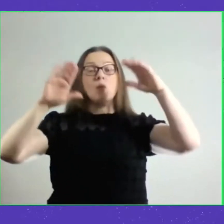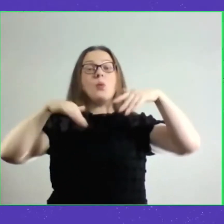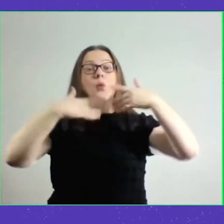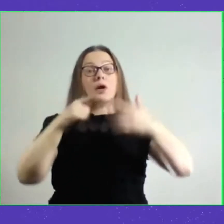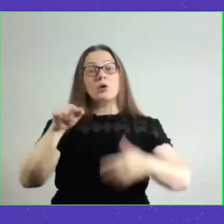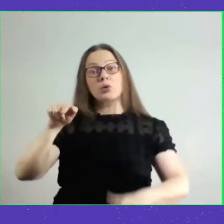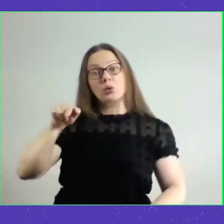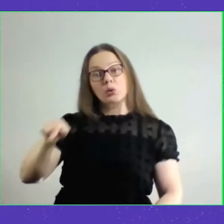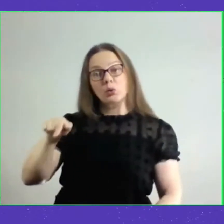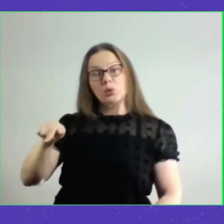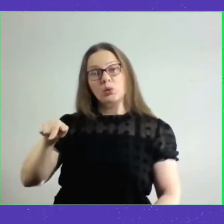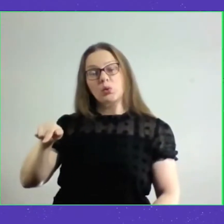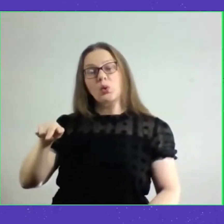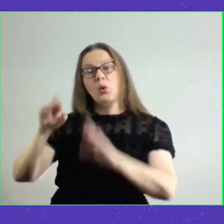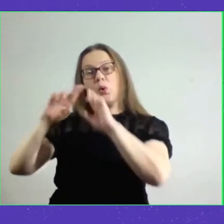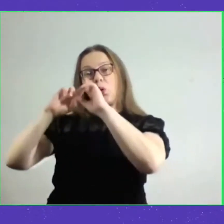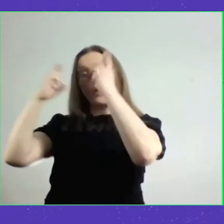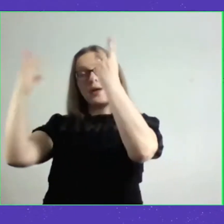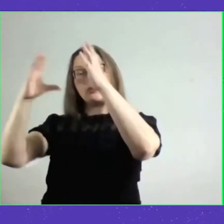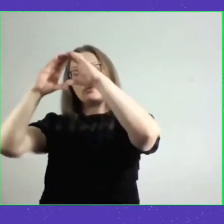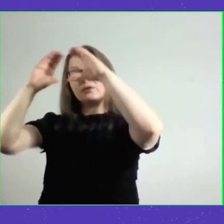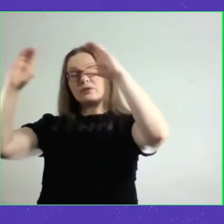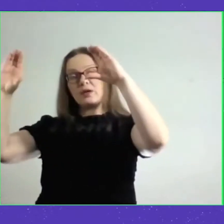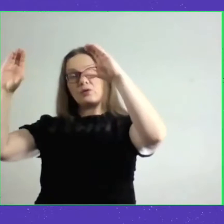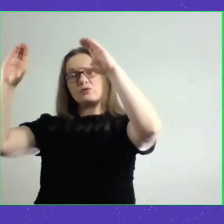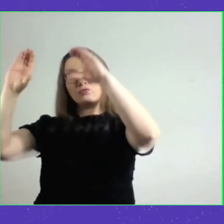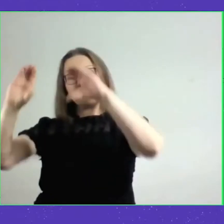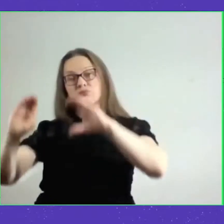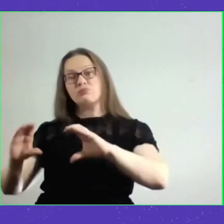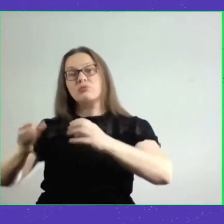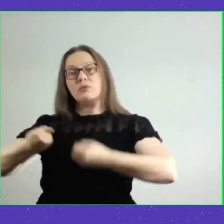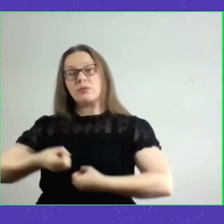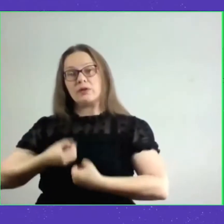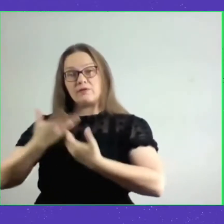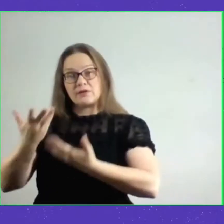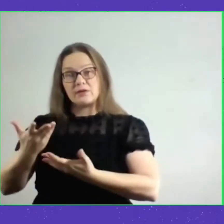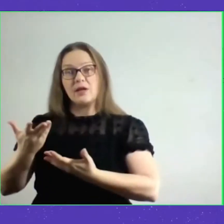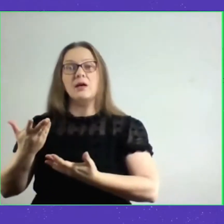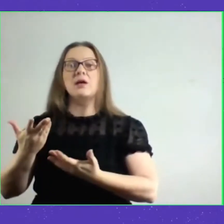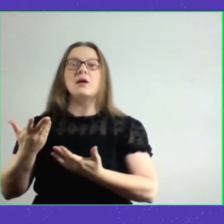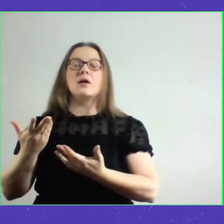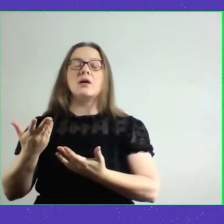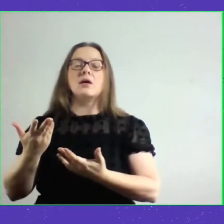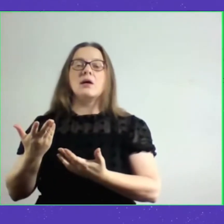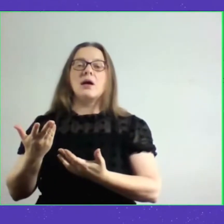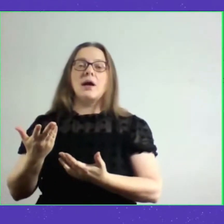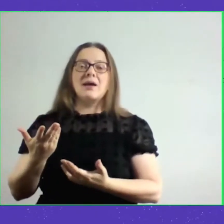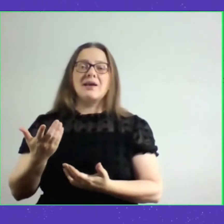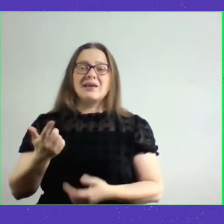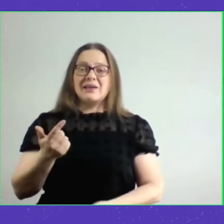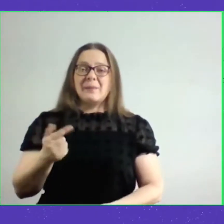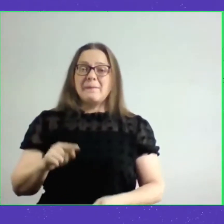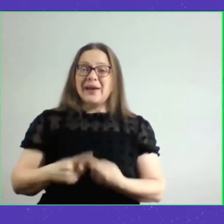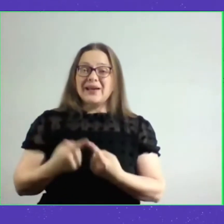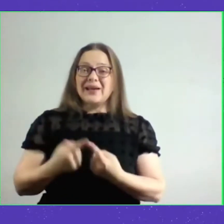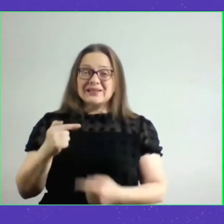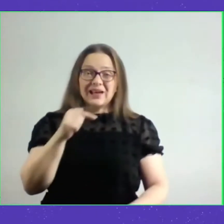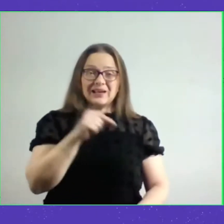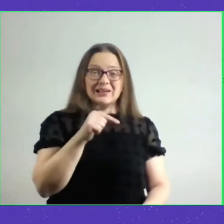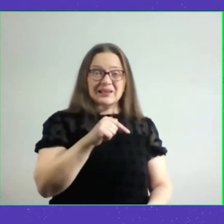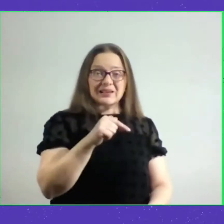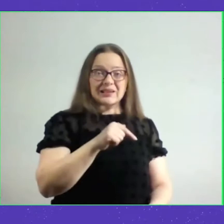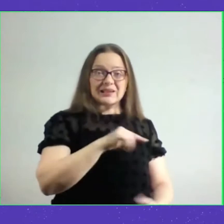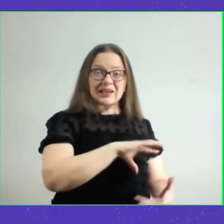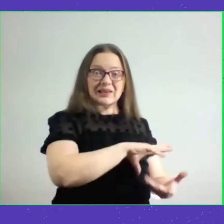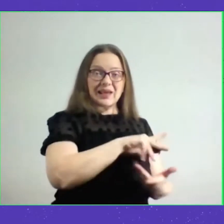céus, hoje nós vivemos um período muito curto de tempo aqui na terra. E às vezes